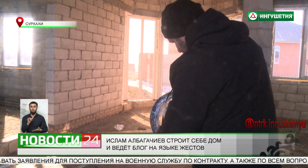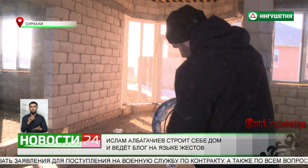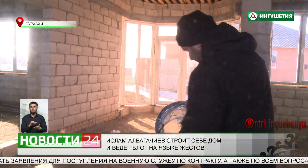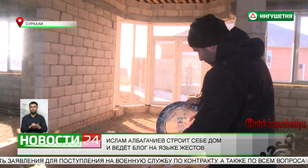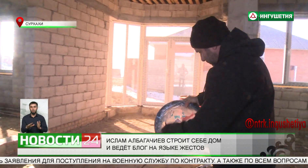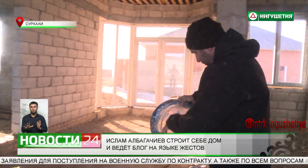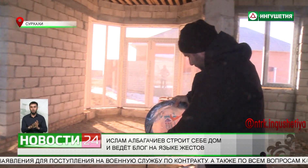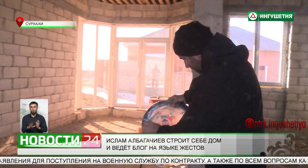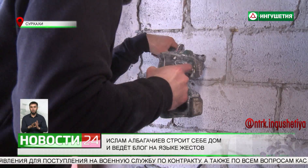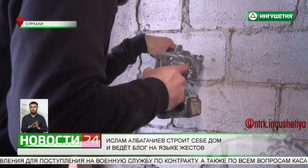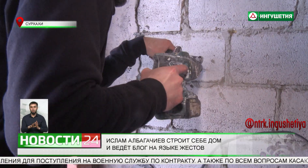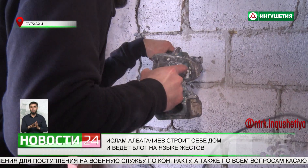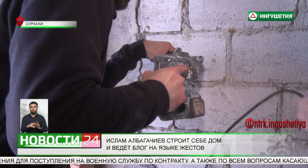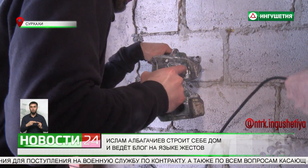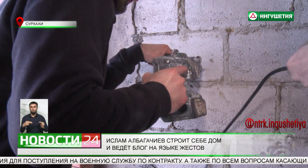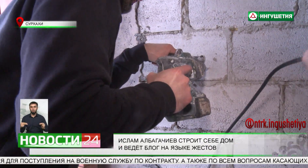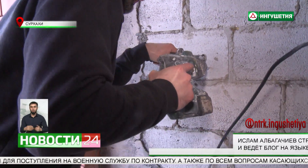прокладывает электропроводку.